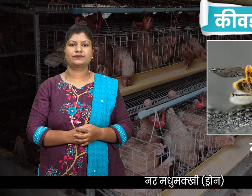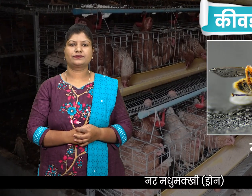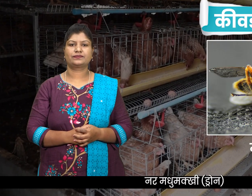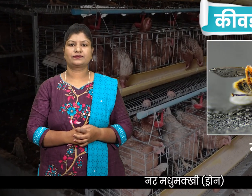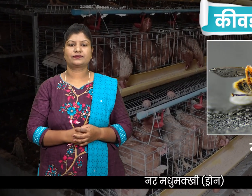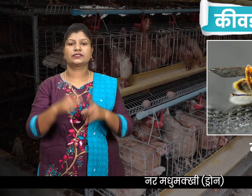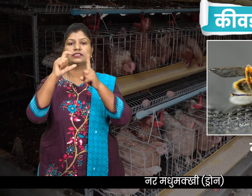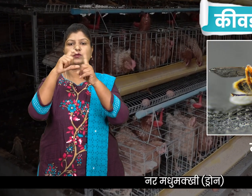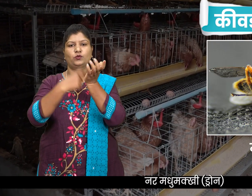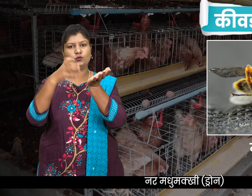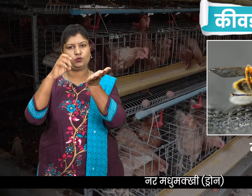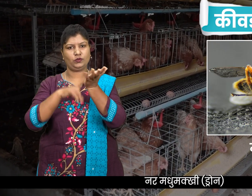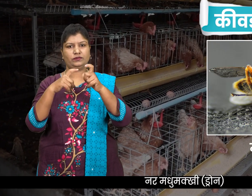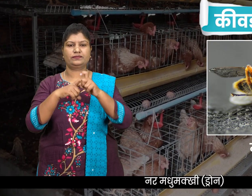नर मधुमक्खी, ड्रोन।